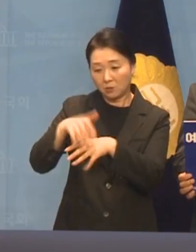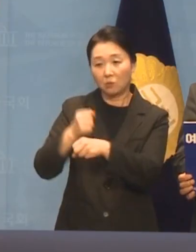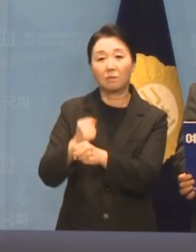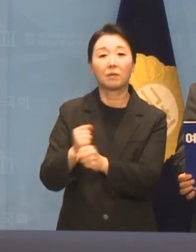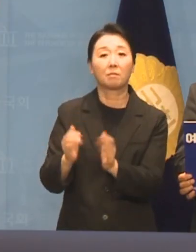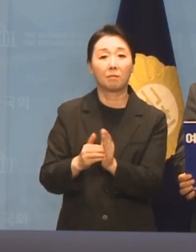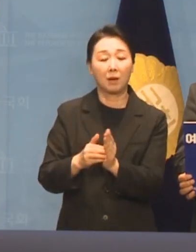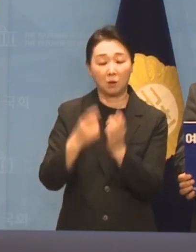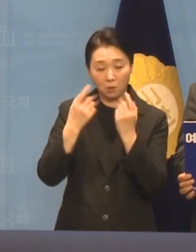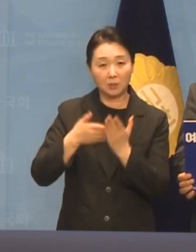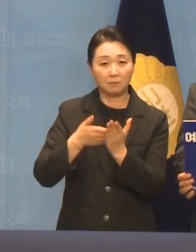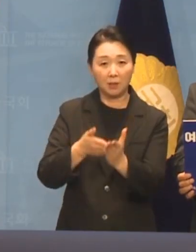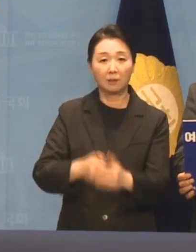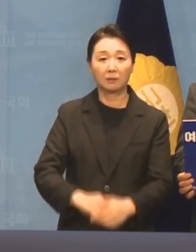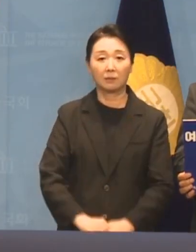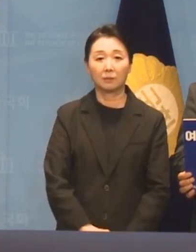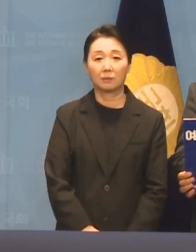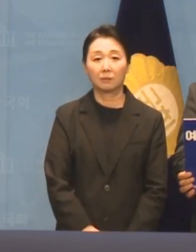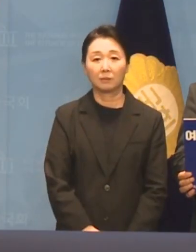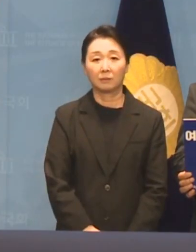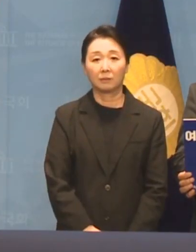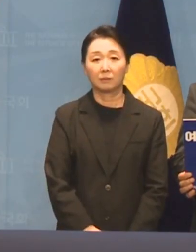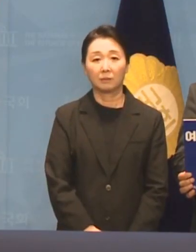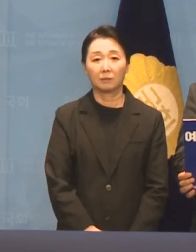점을 분명하게 명기했습니다.